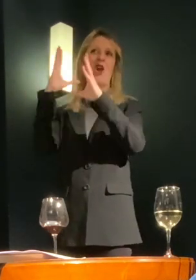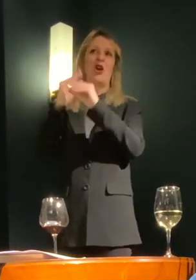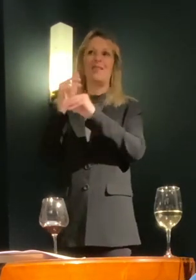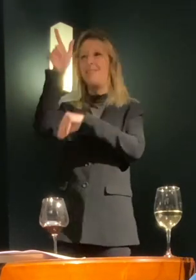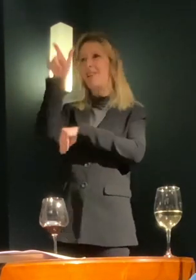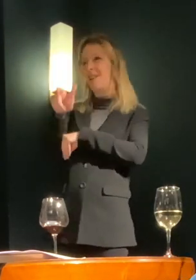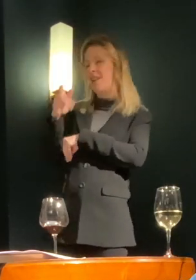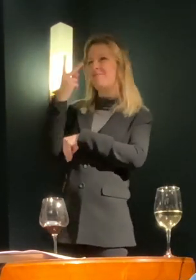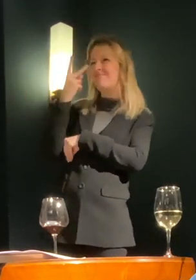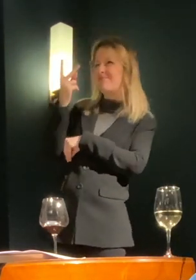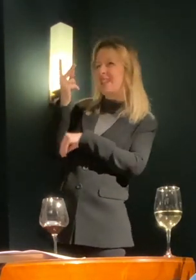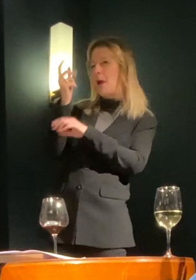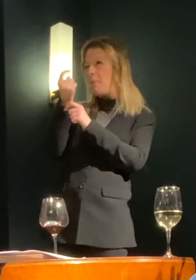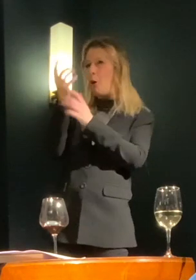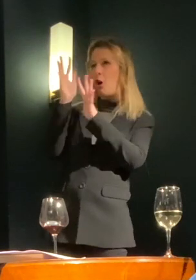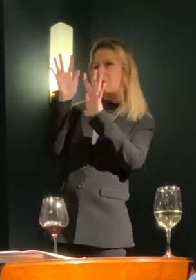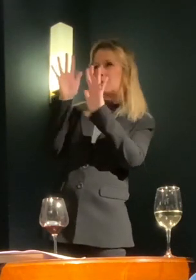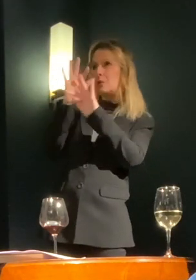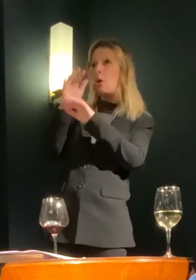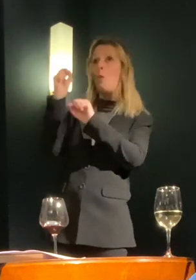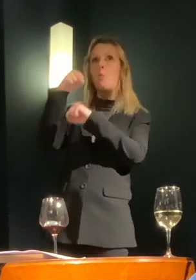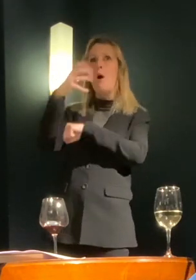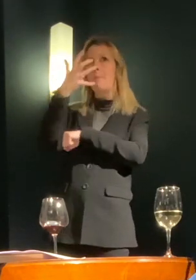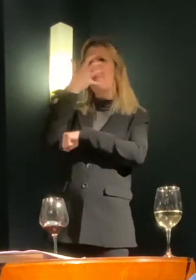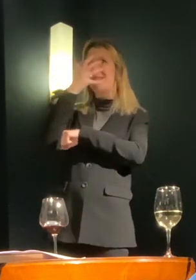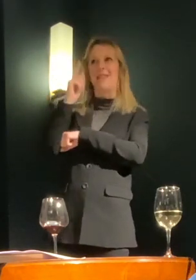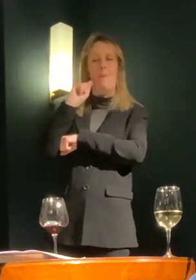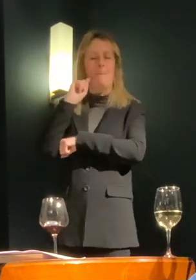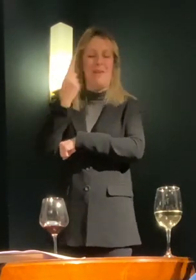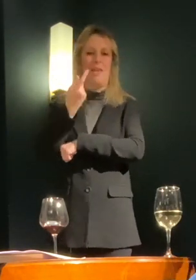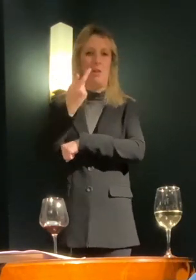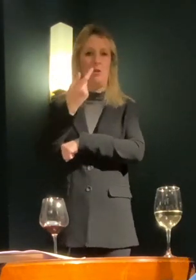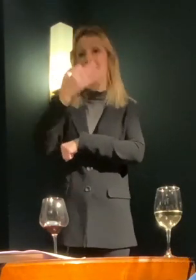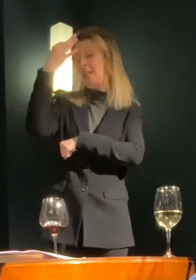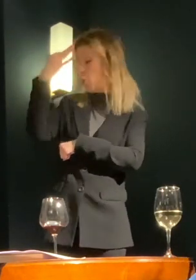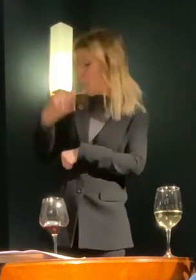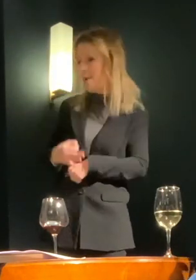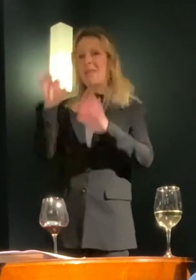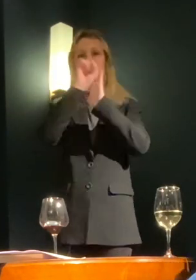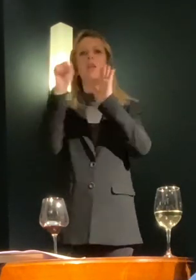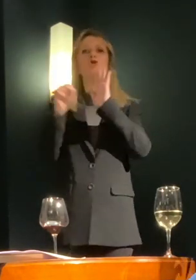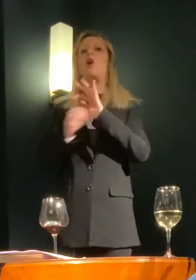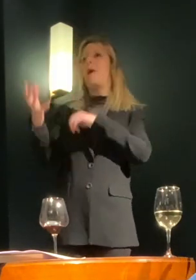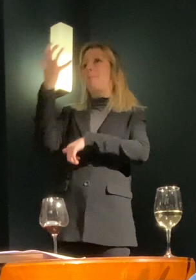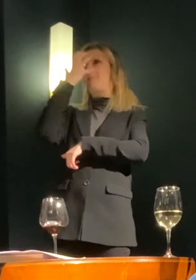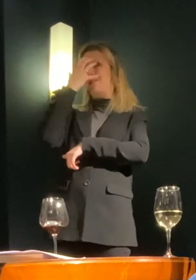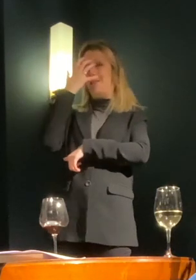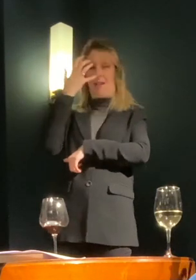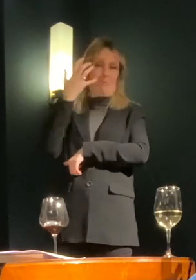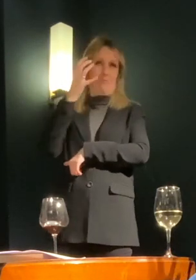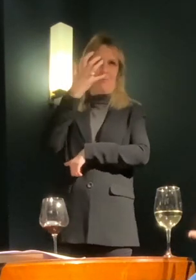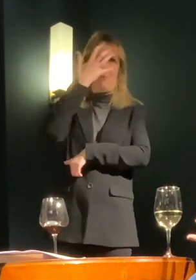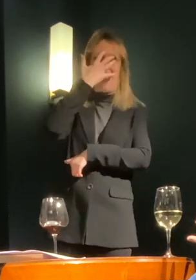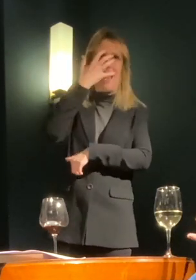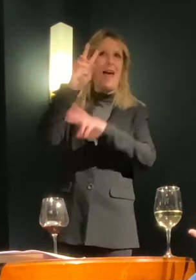puoi mascherarti meglio. Perché è assolutamente una storia di maschere, sia perché la maschera fa parte proprio dell'adolescenza,